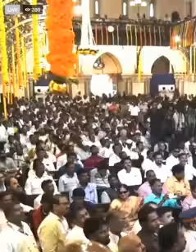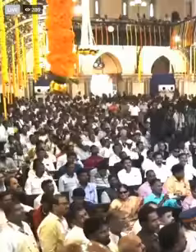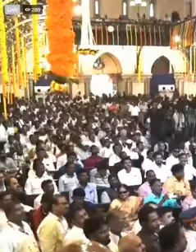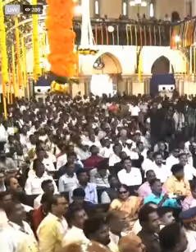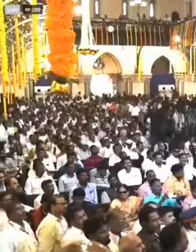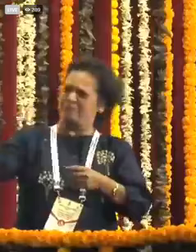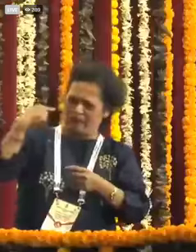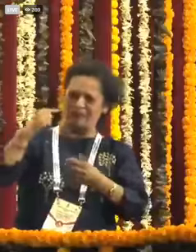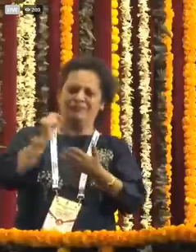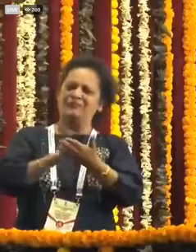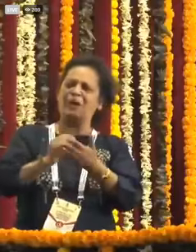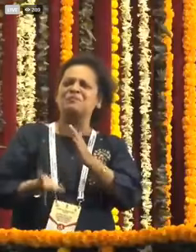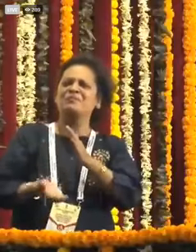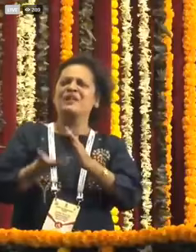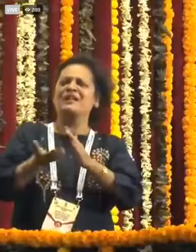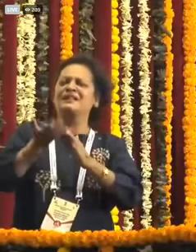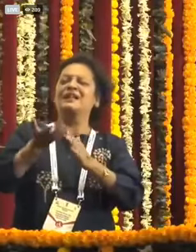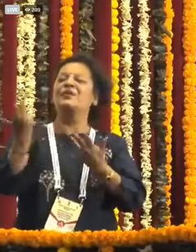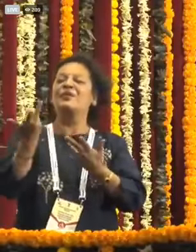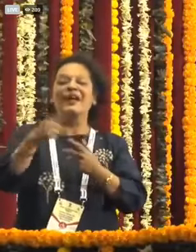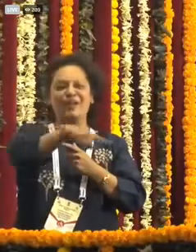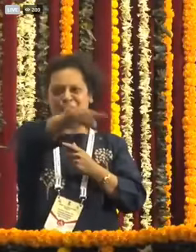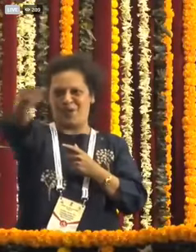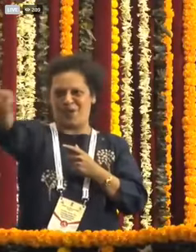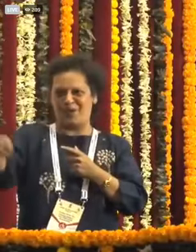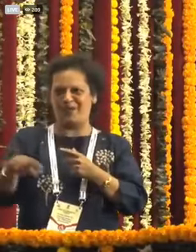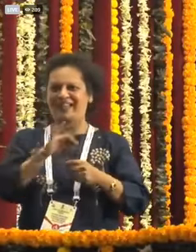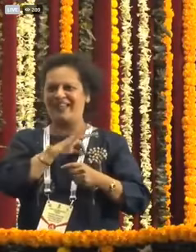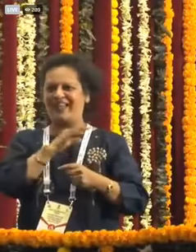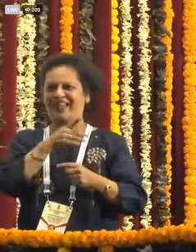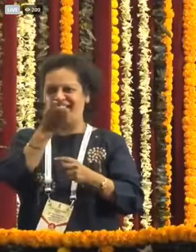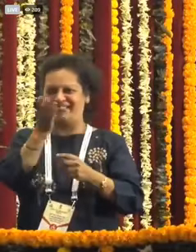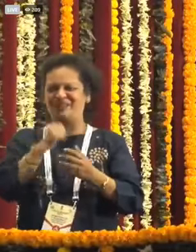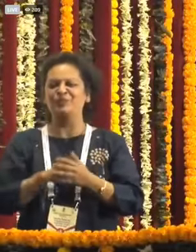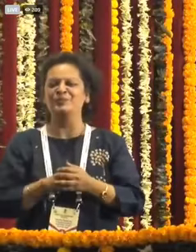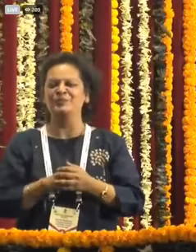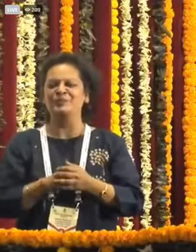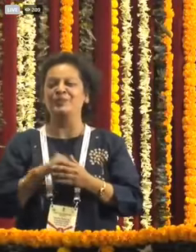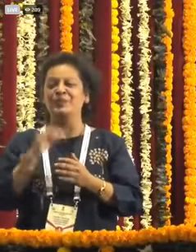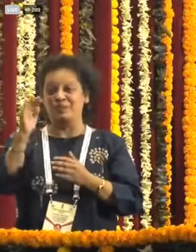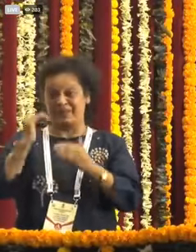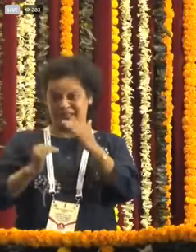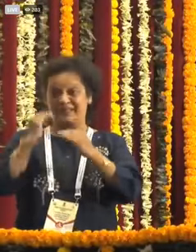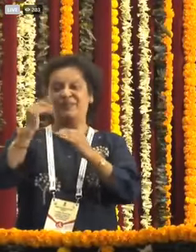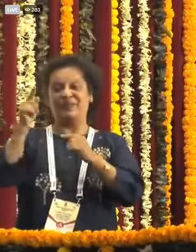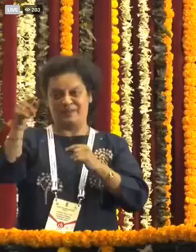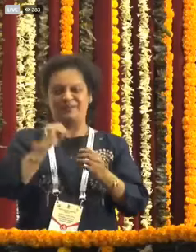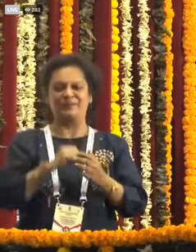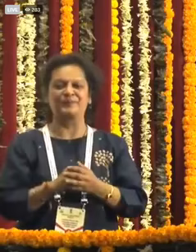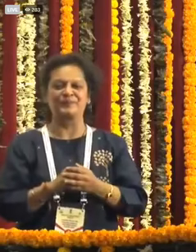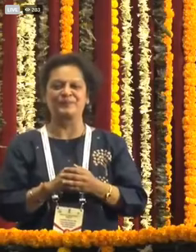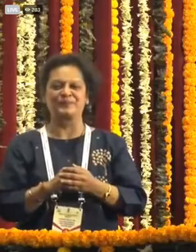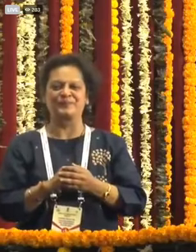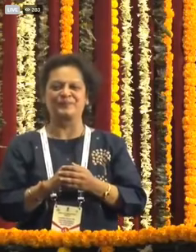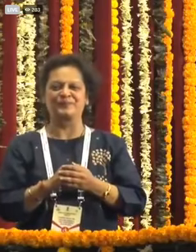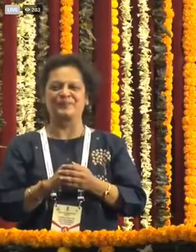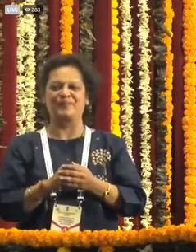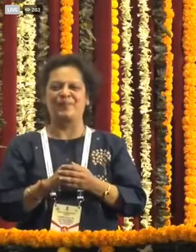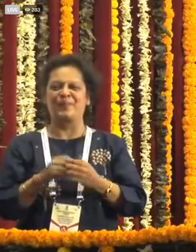लोकां हिताचं असेल लोकाभिमुख असेल। आणि त्यामुळे मी एवढंच सांगतो काही जण बोलतात